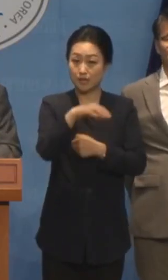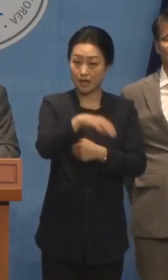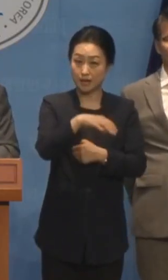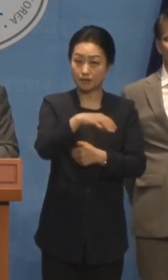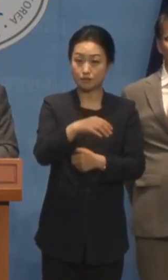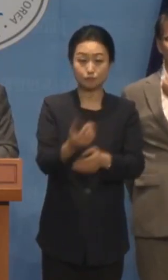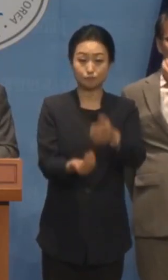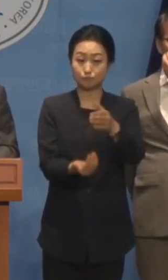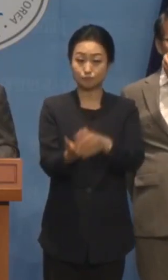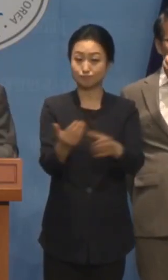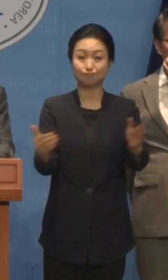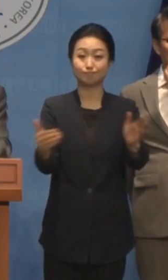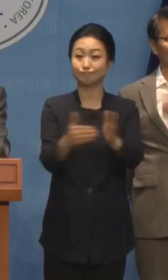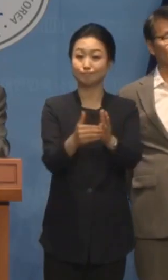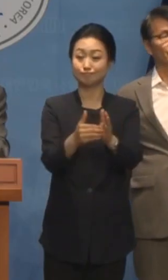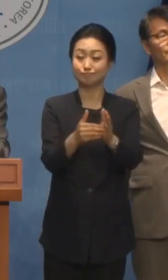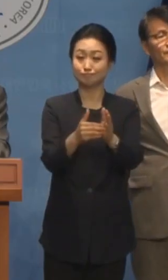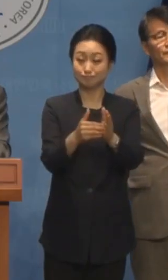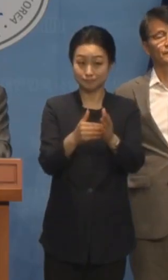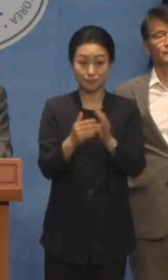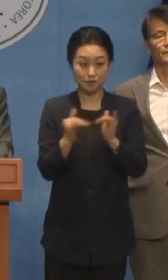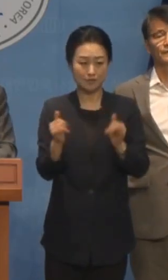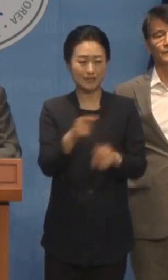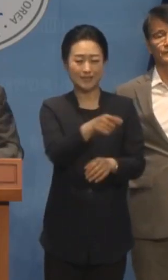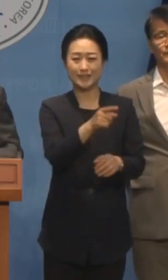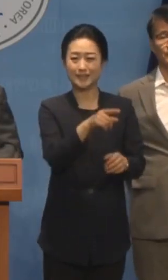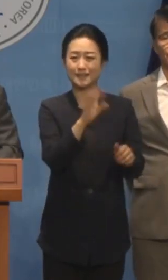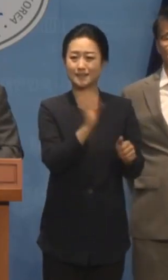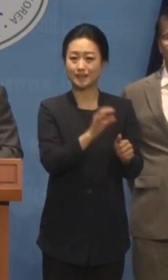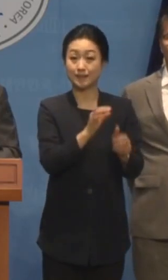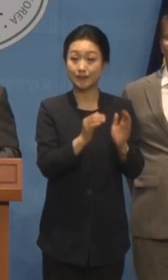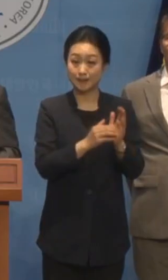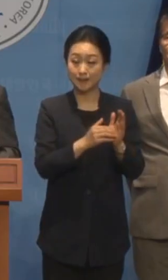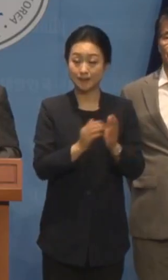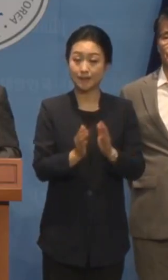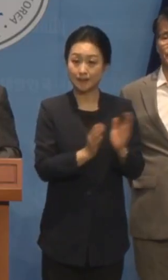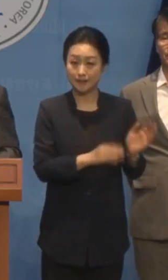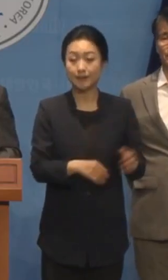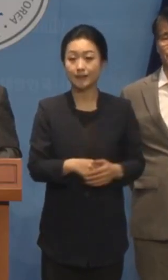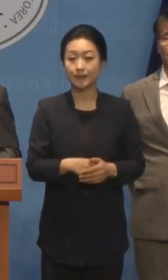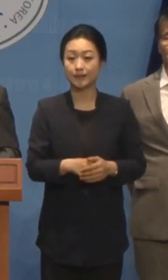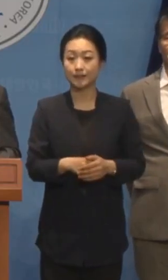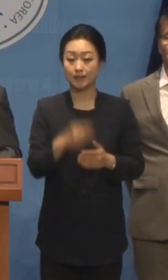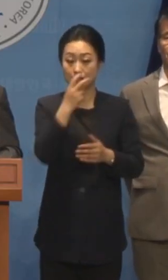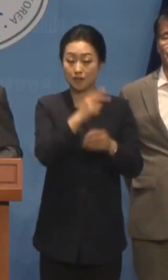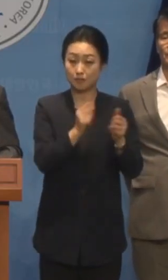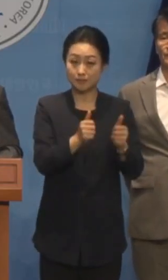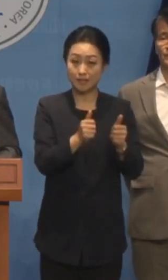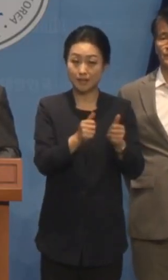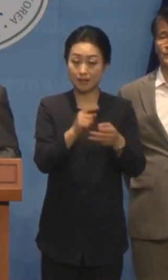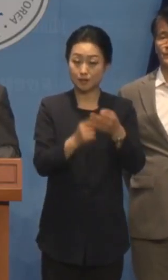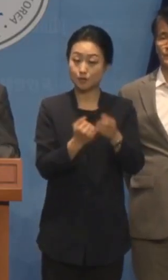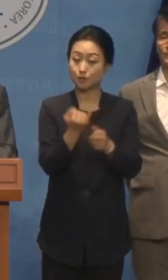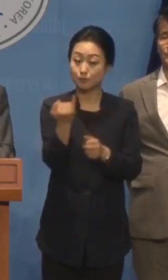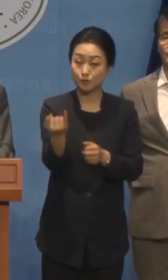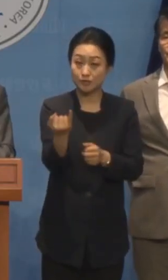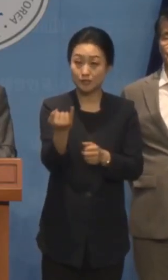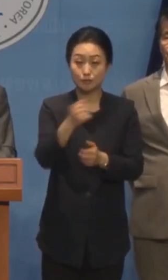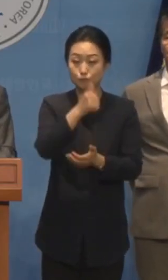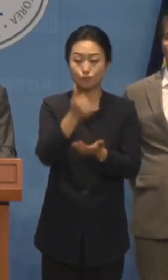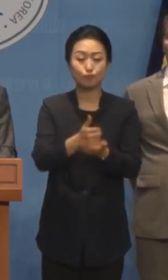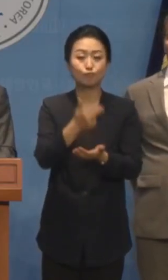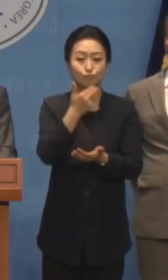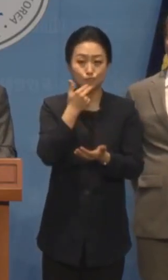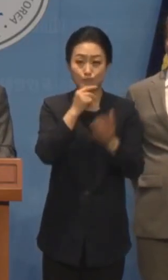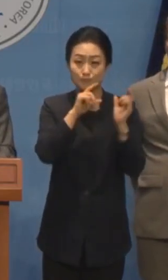사건을 종결해서 국민들의 지탄을 받은 바 있습니다. 그리고 검찰은 김건희 여사 명품백 수사를 무혐의